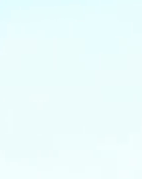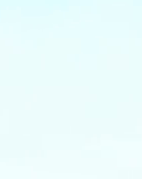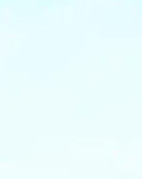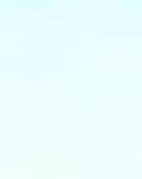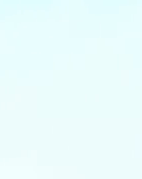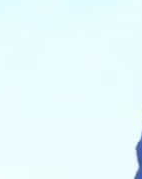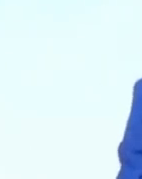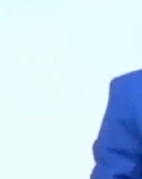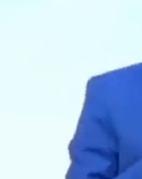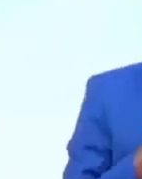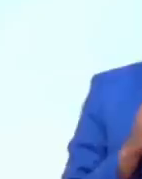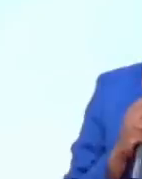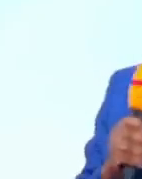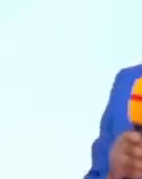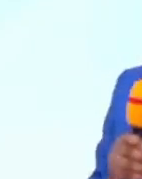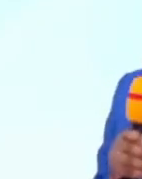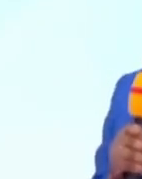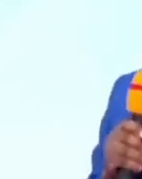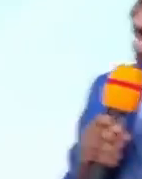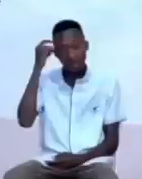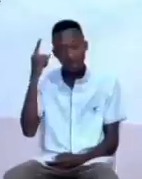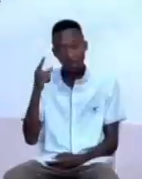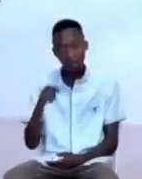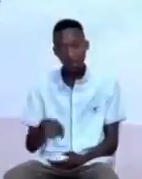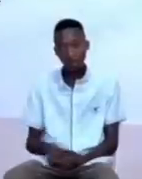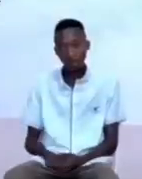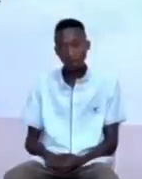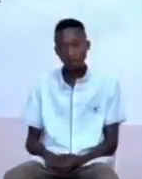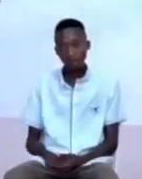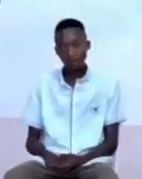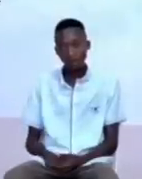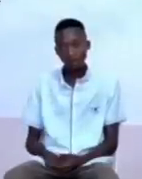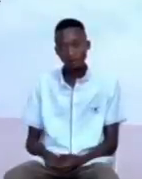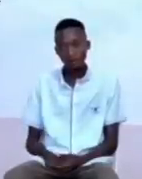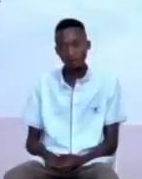Mshike mkono jirani yako, mwambie umeelewa.